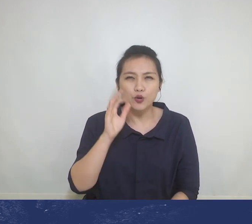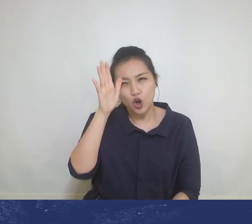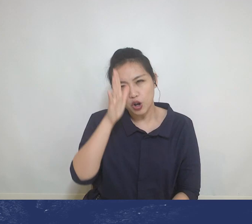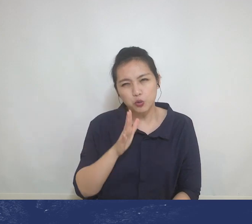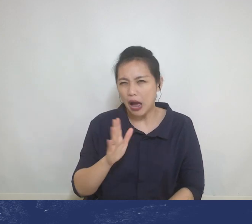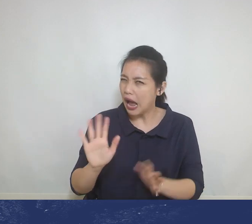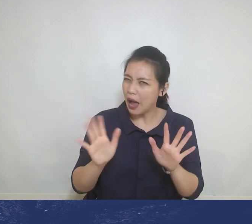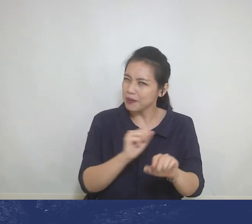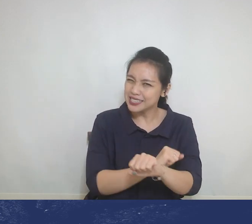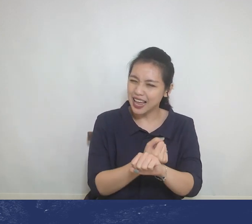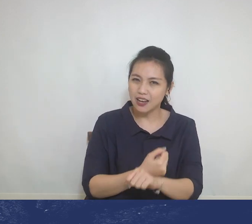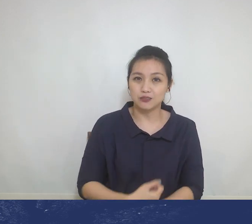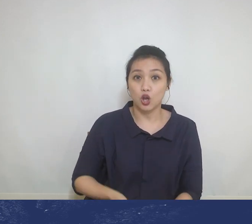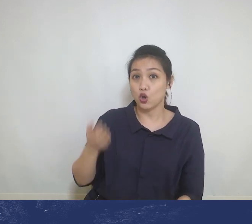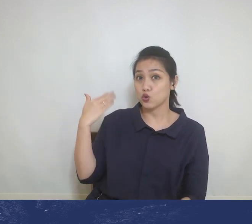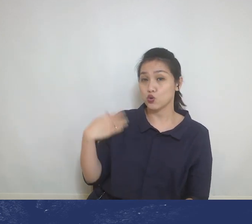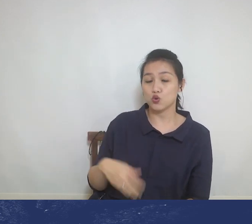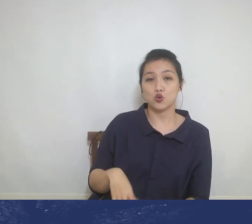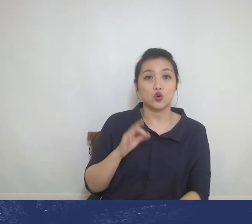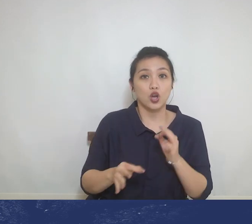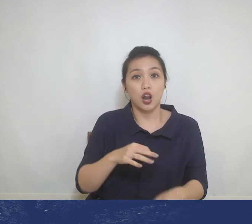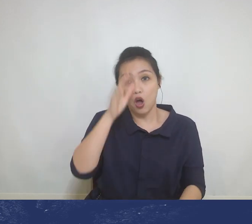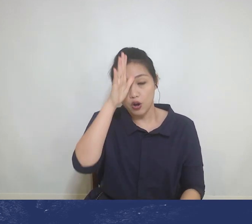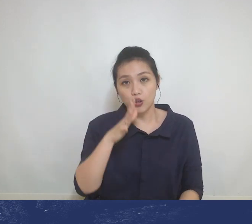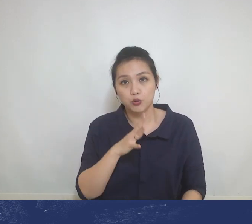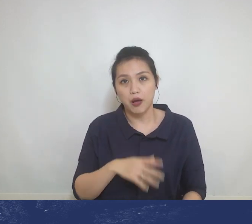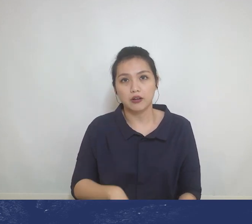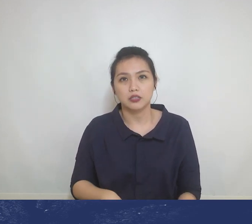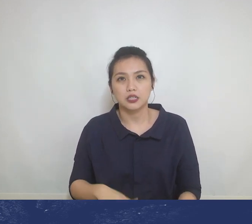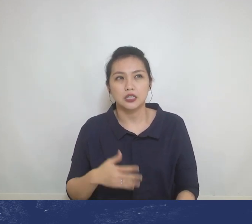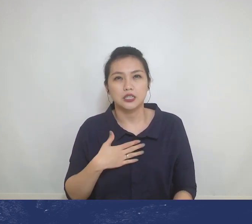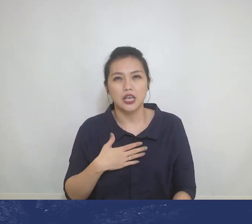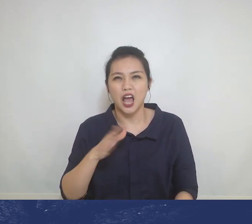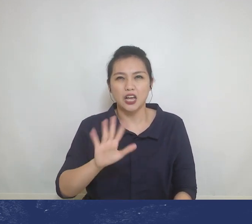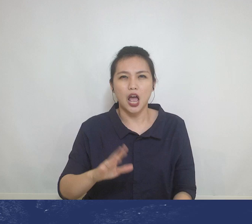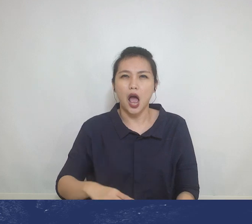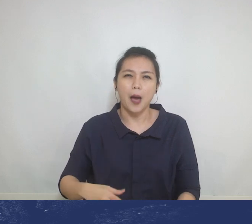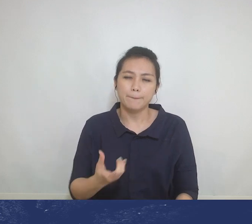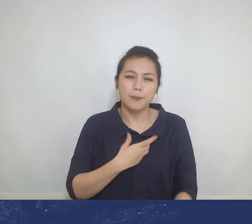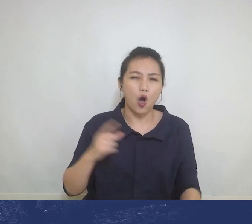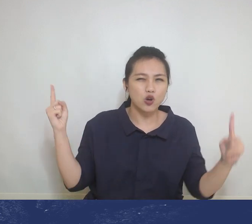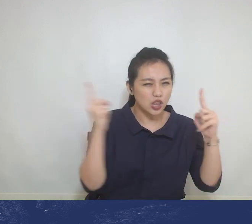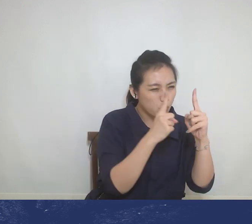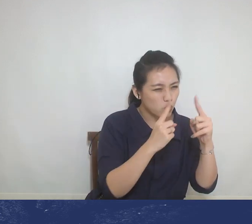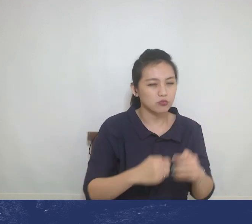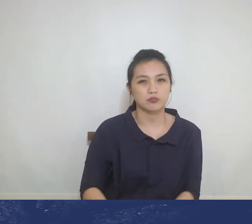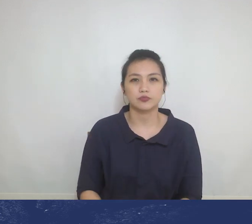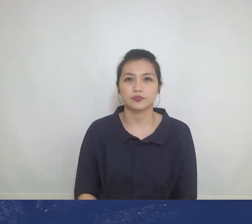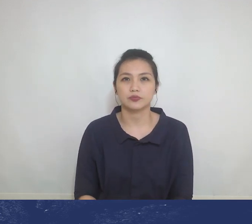banget. Dulu kalau papa mama saya ke Surabaya, saya selalu cari-cari alasan supaya saya gak ketemu. Males